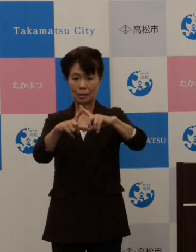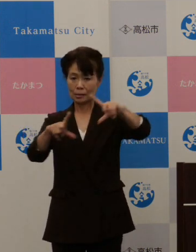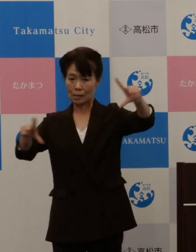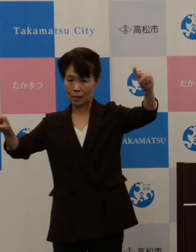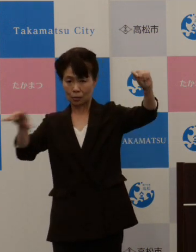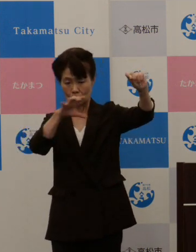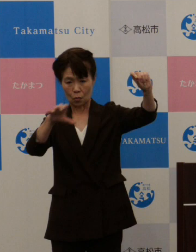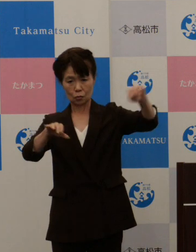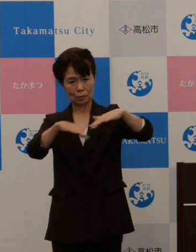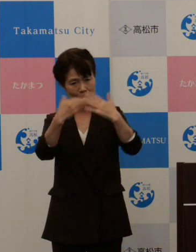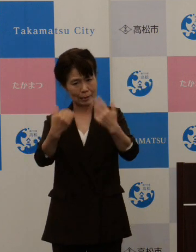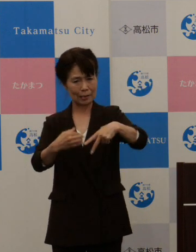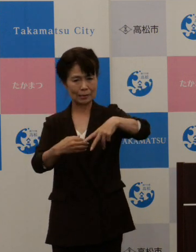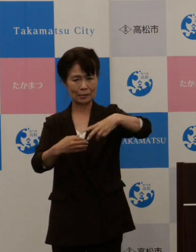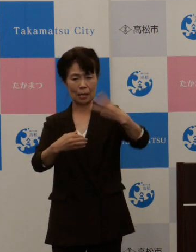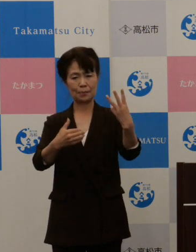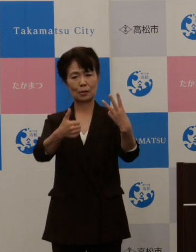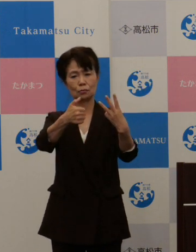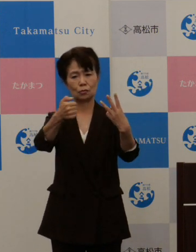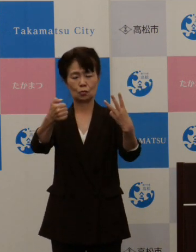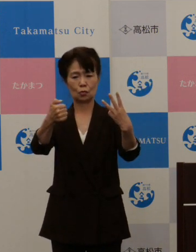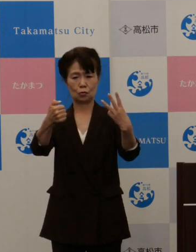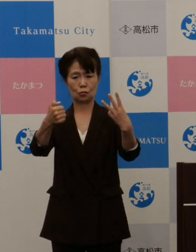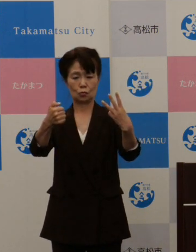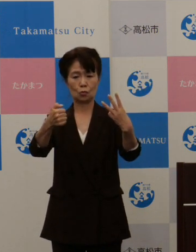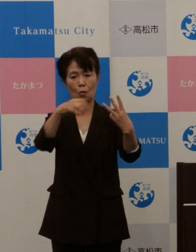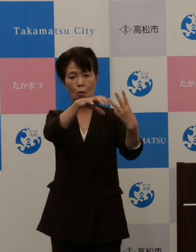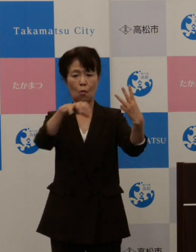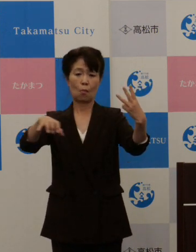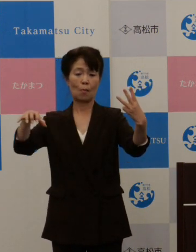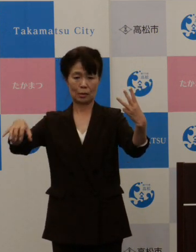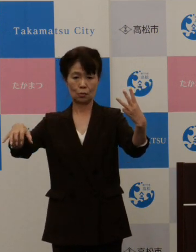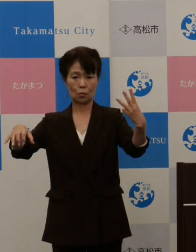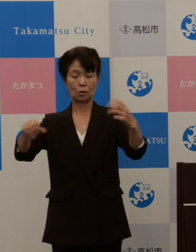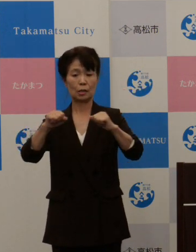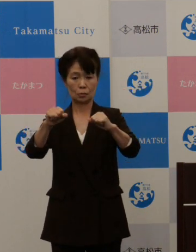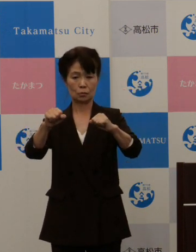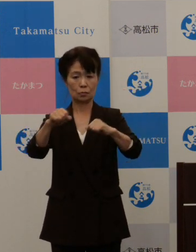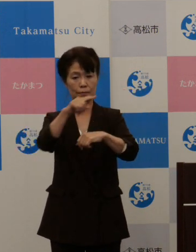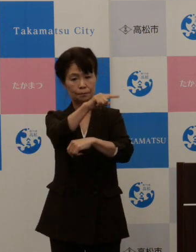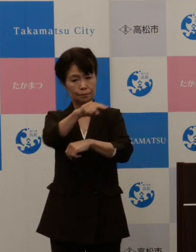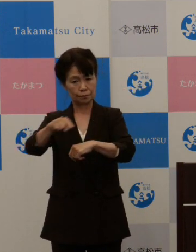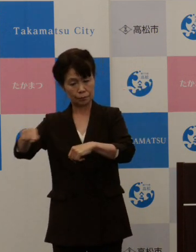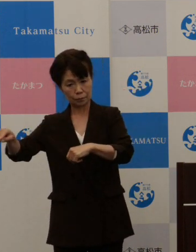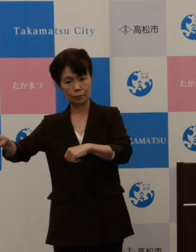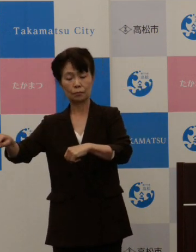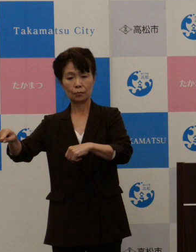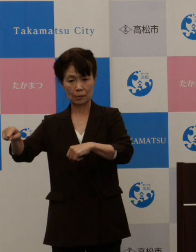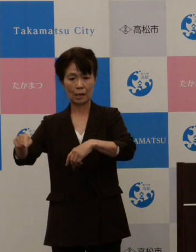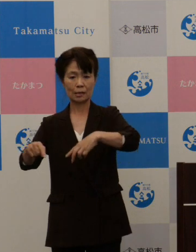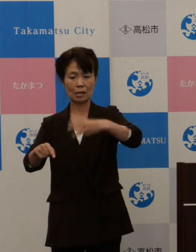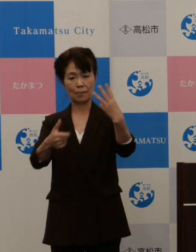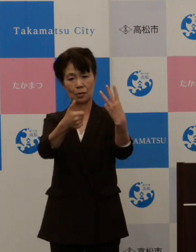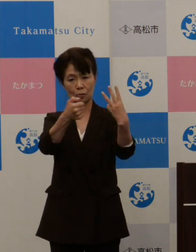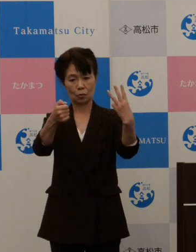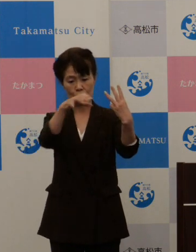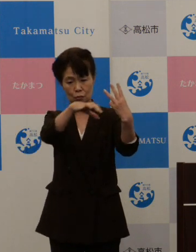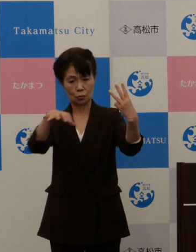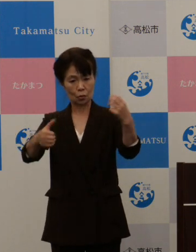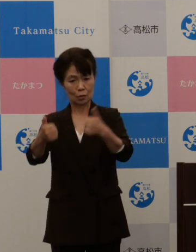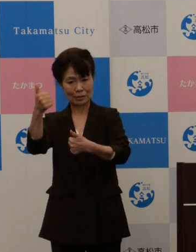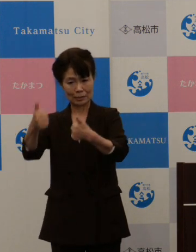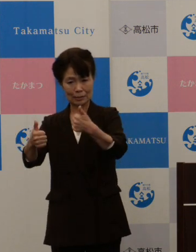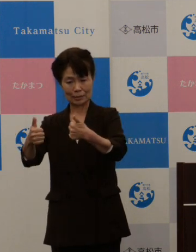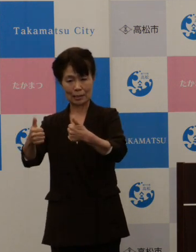約350箇所の試験会場がございますが、それぞれその350箇所の試験会場